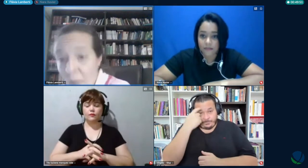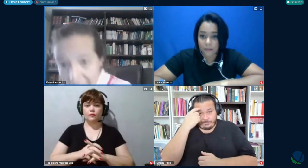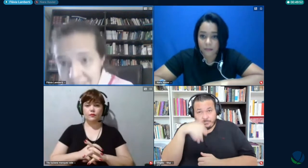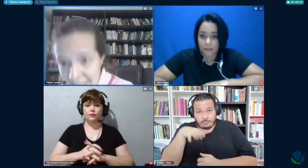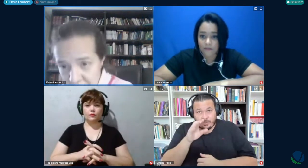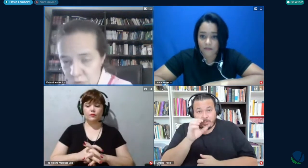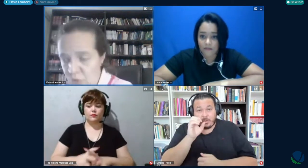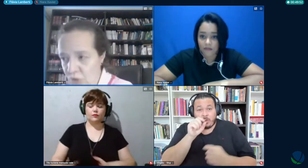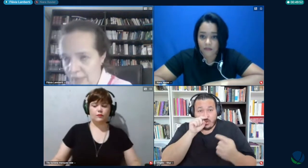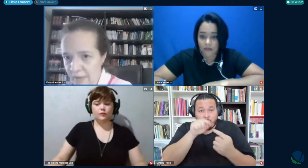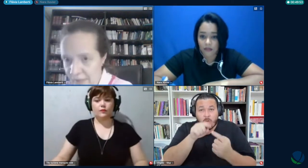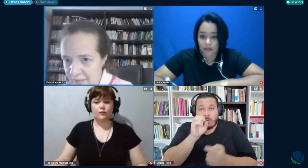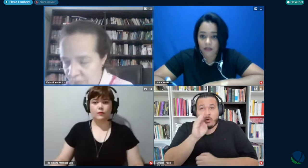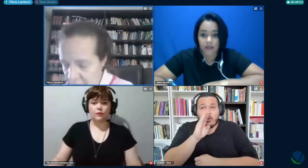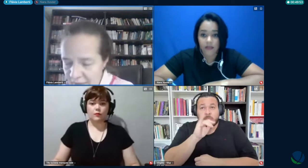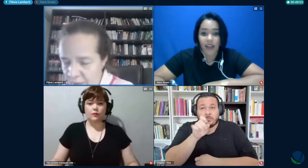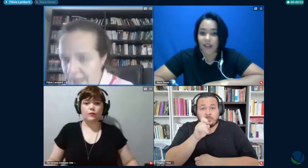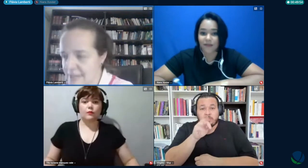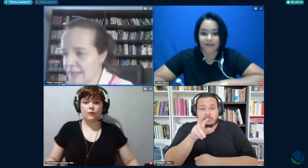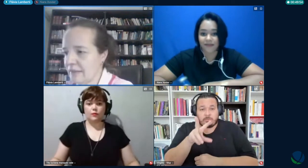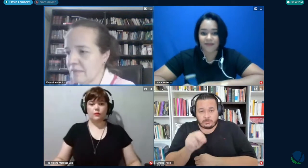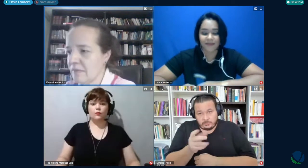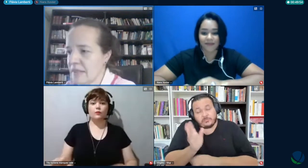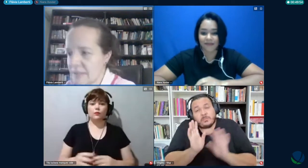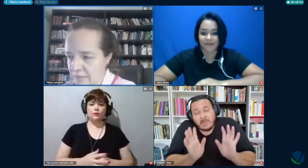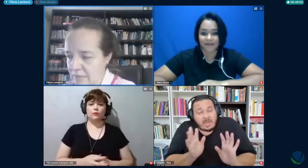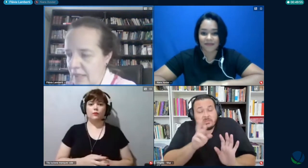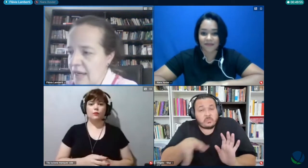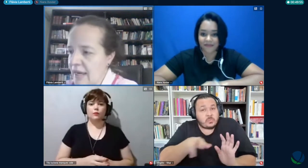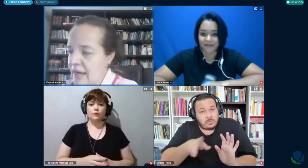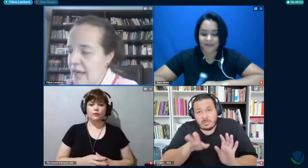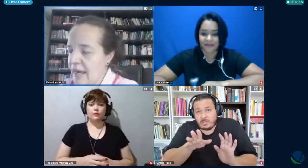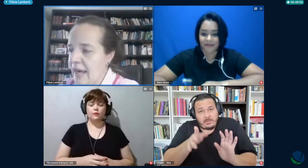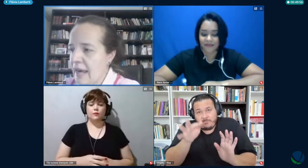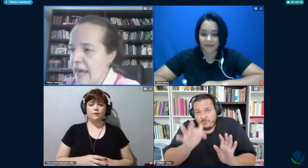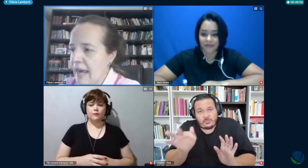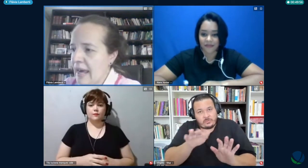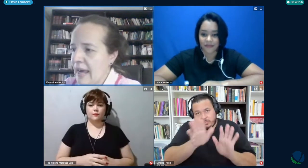mas não é assim que funciona, né? Não é assim.